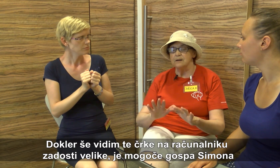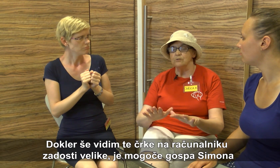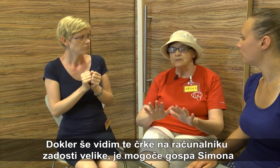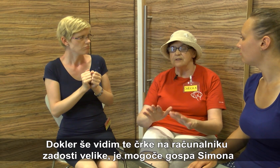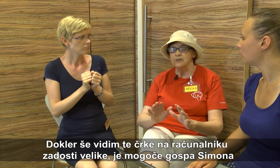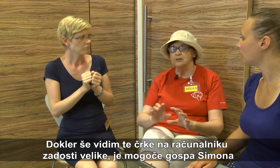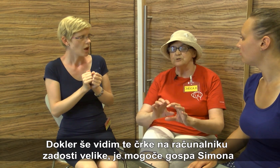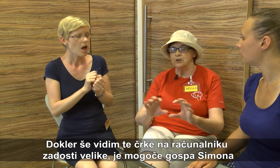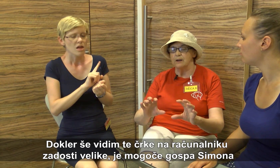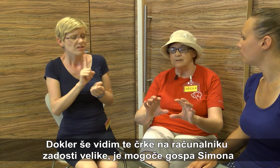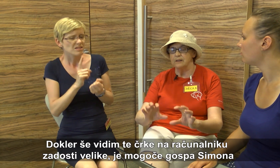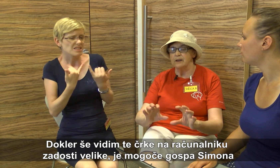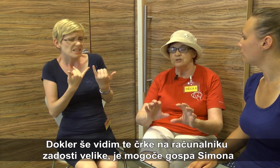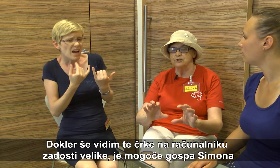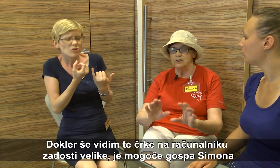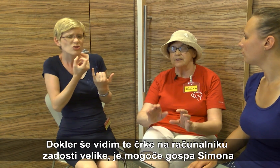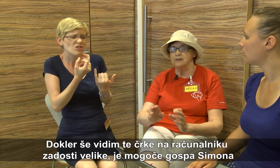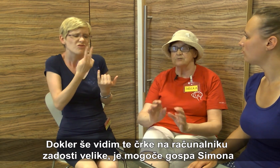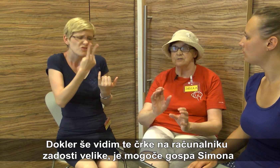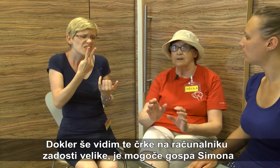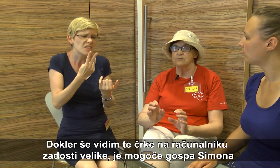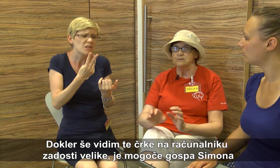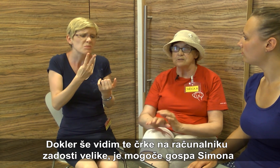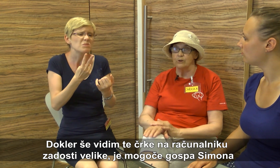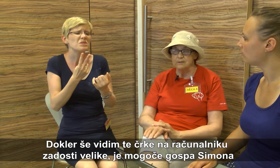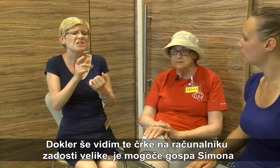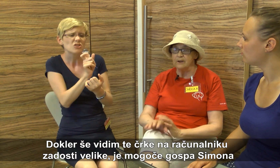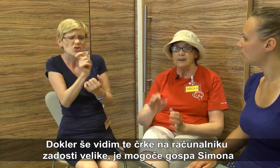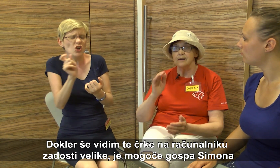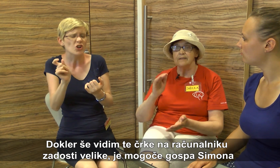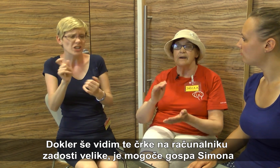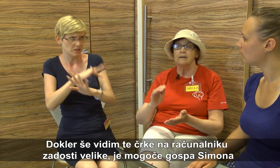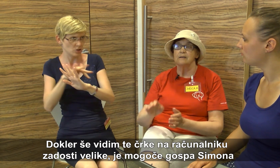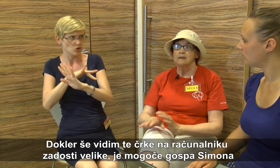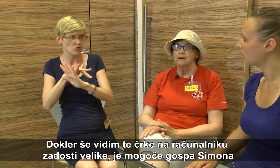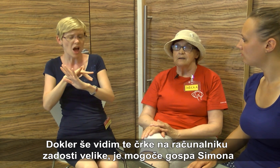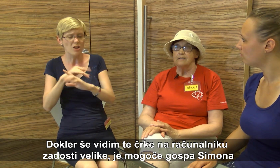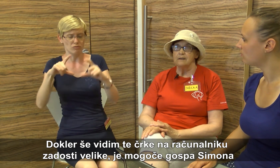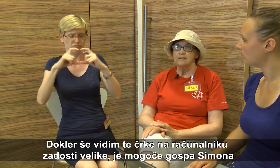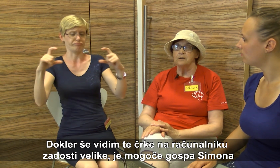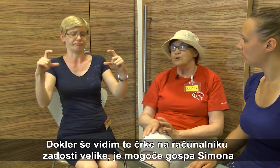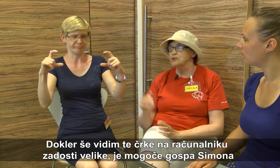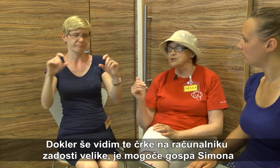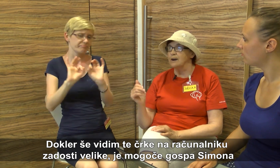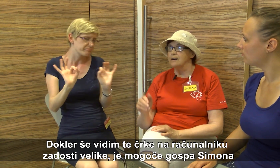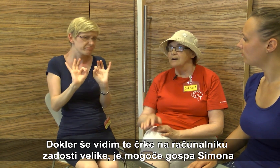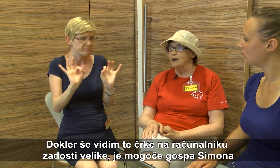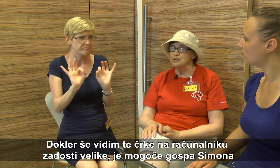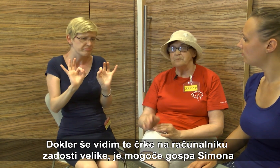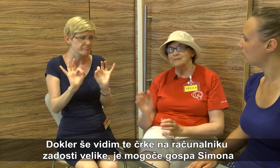Nekak zdaj, dokler vidim še te črke na računalniku za dosti velike, je